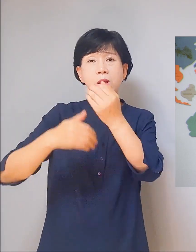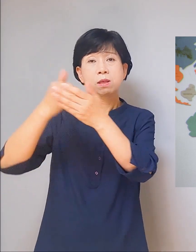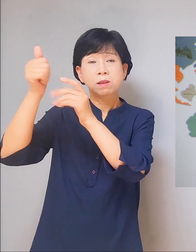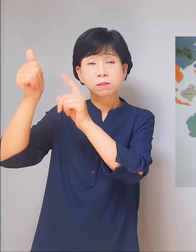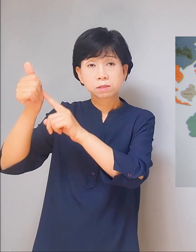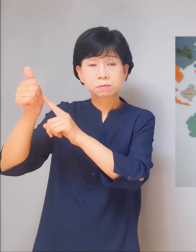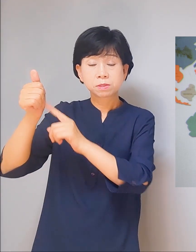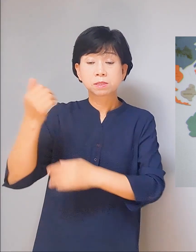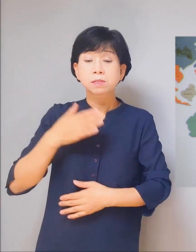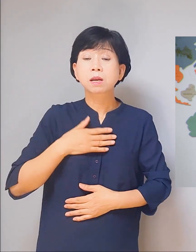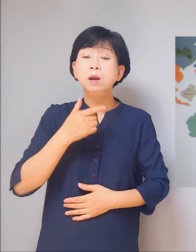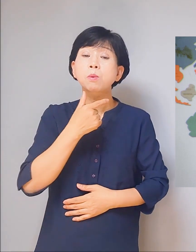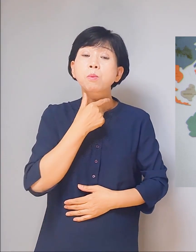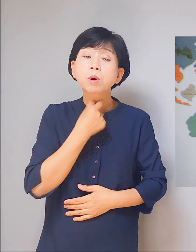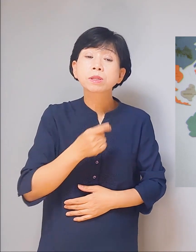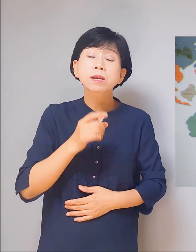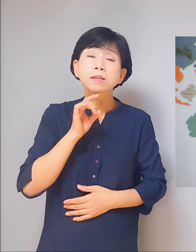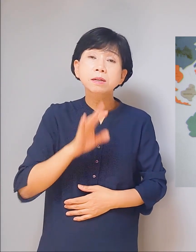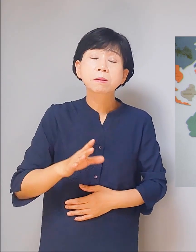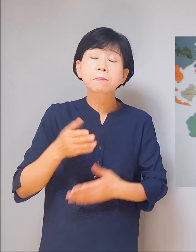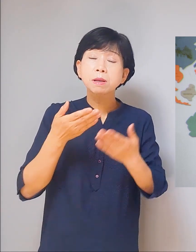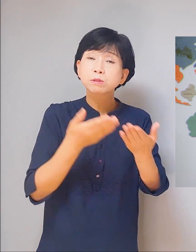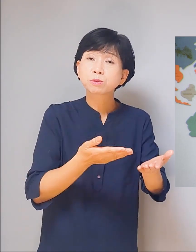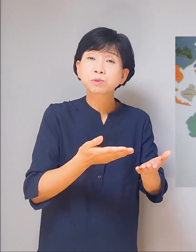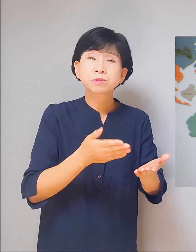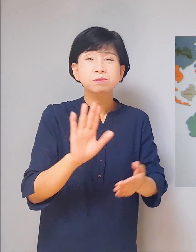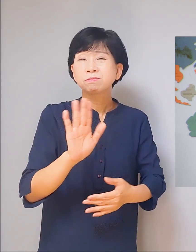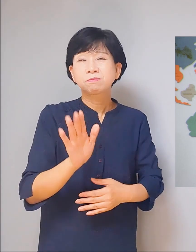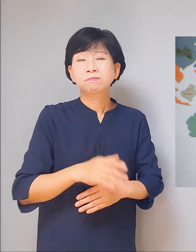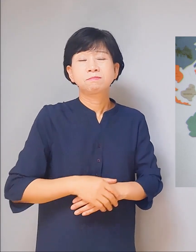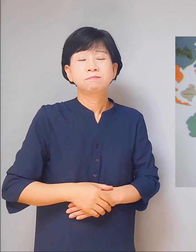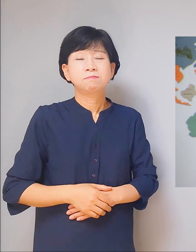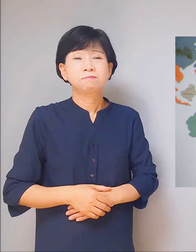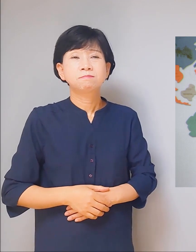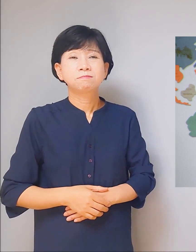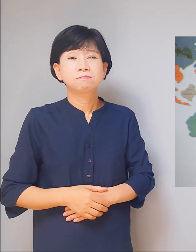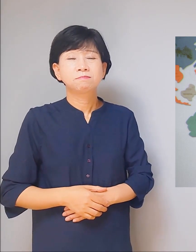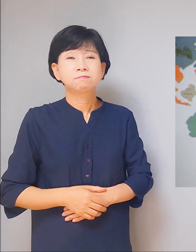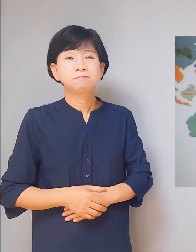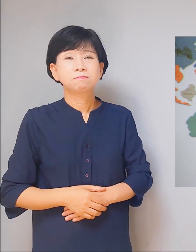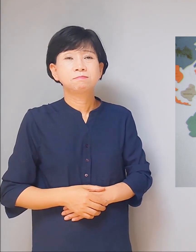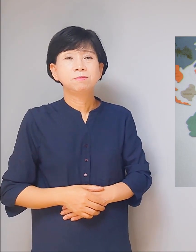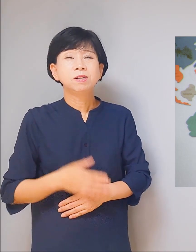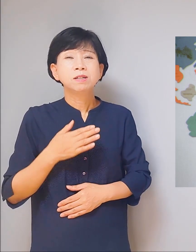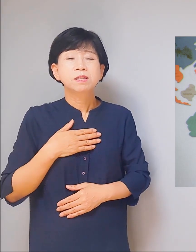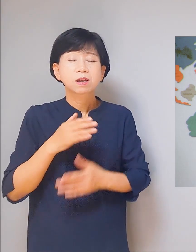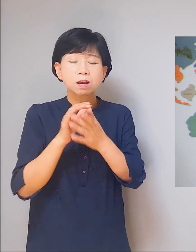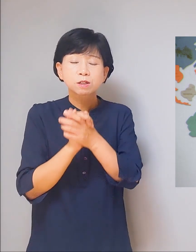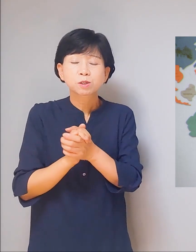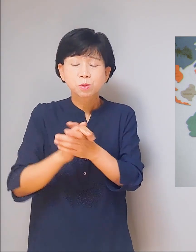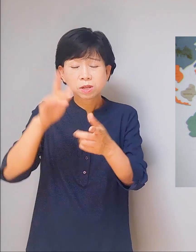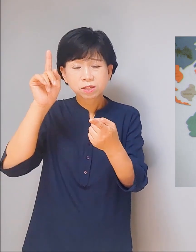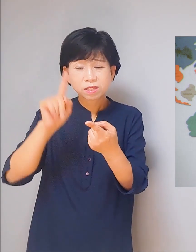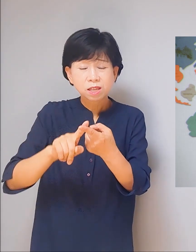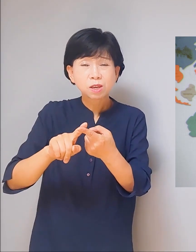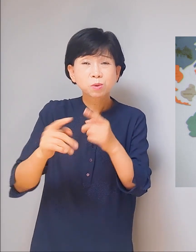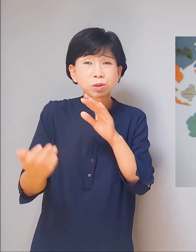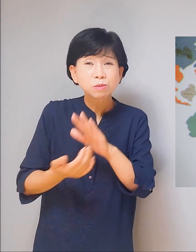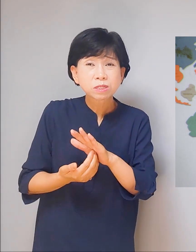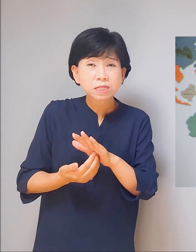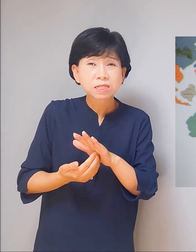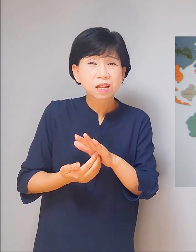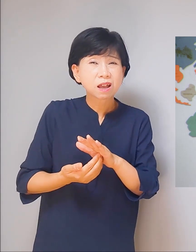하나님은요, 내가 원하는 것만 되게 하셔야 한다? 착각이에요. 내가 기도하는 것만 돼야